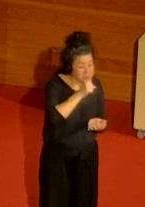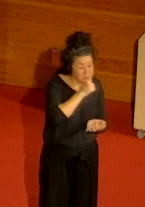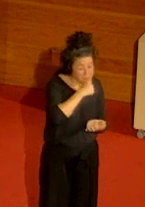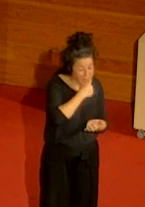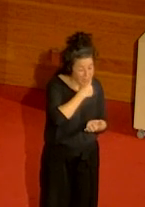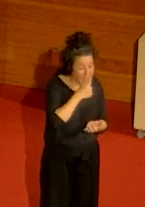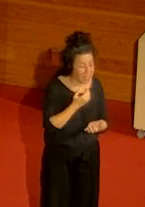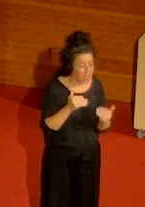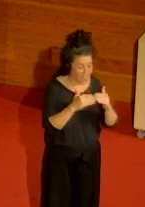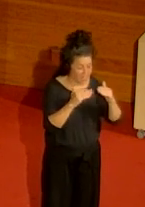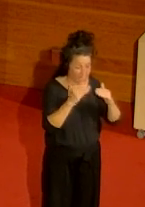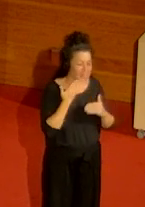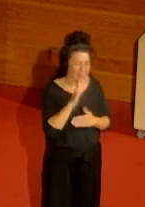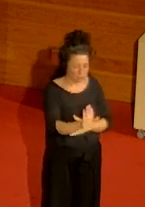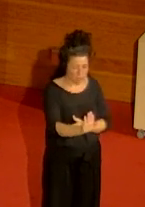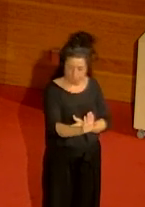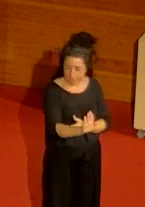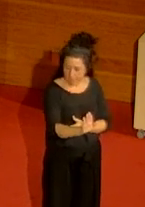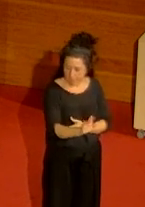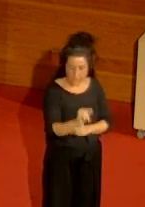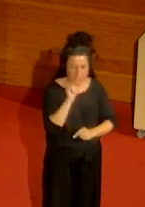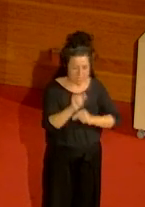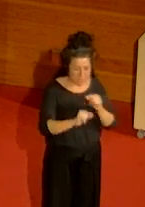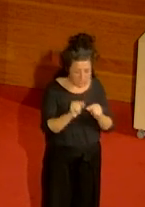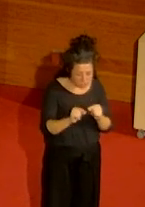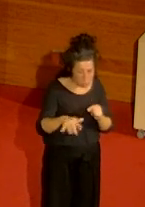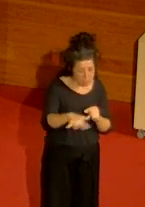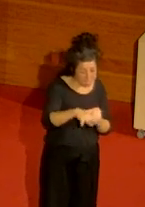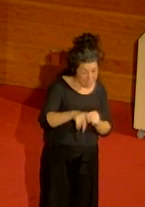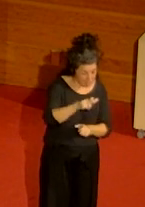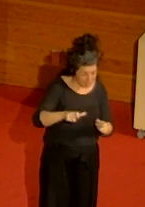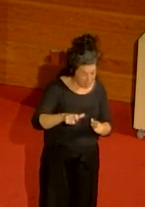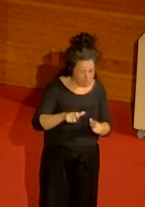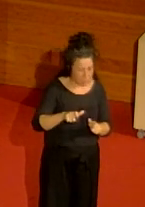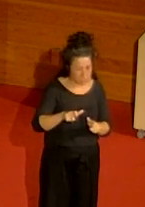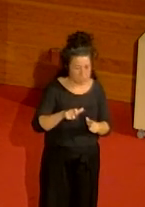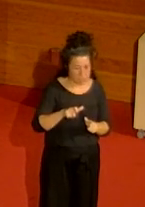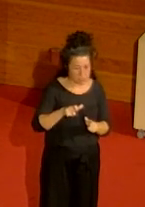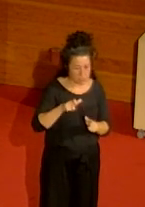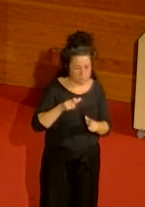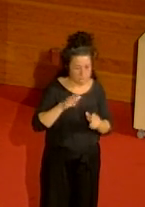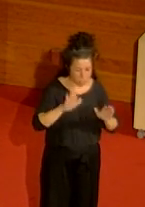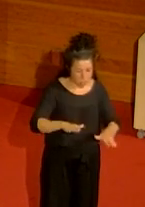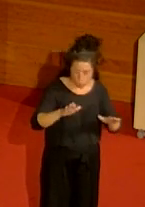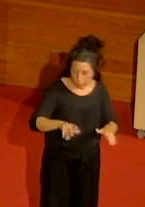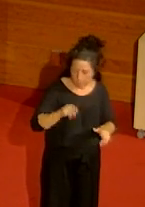al barrio musulmán insultan a los habitantes del barrio musulmán la policía trata de eso Aquí vemos hasta un chico que está escupiendo